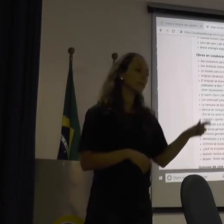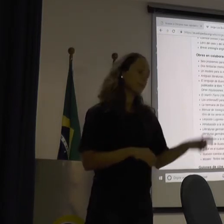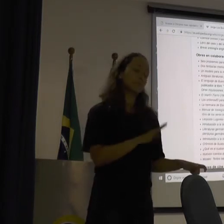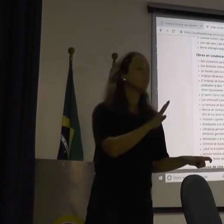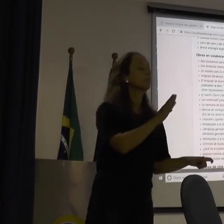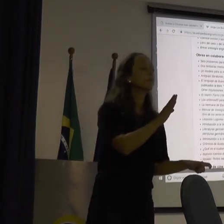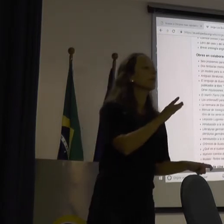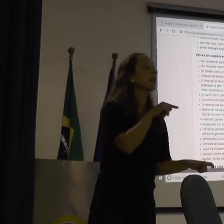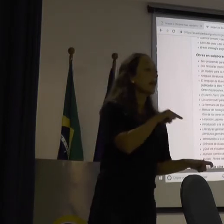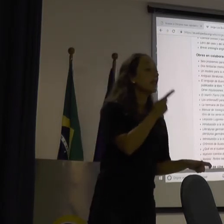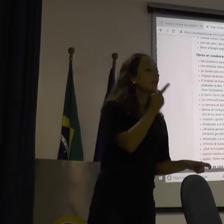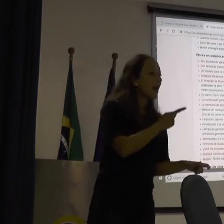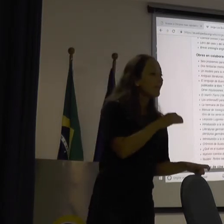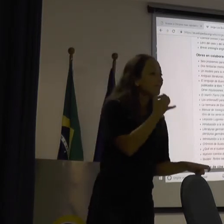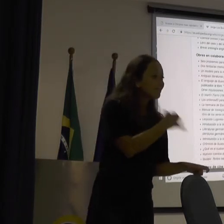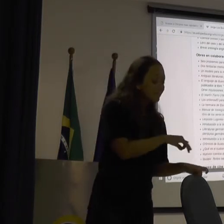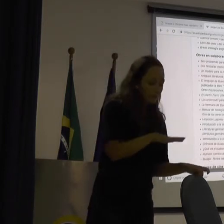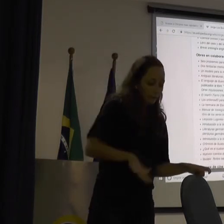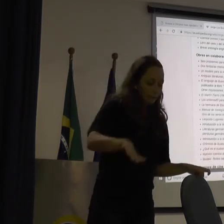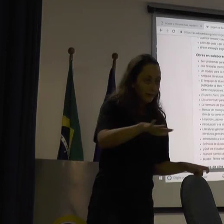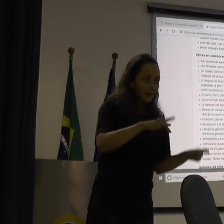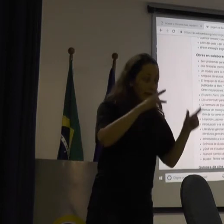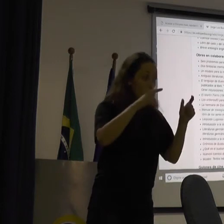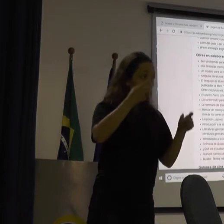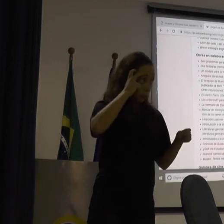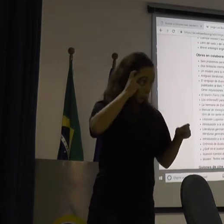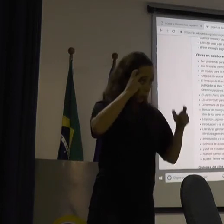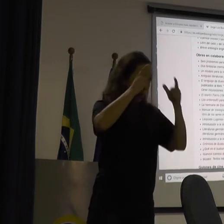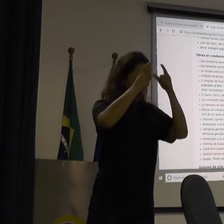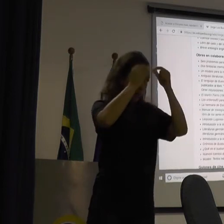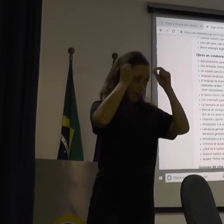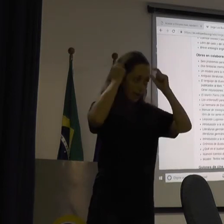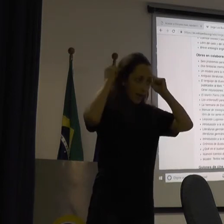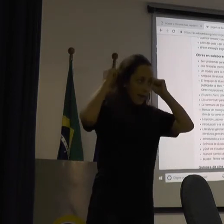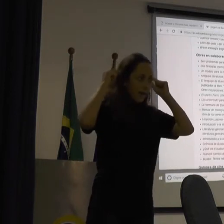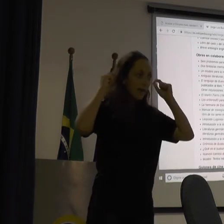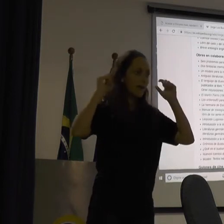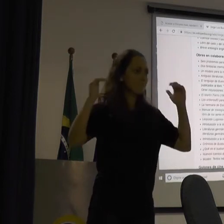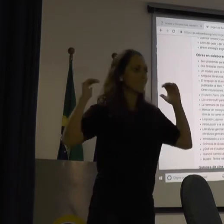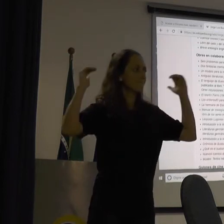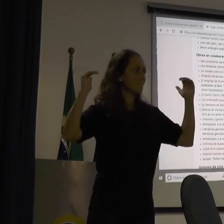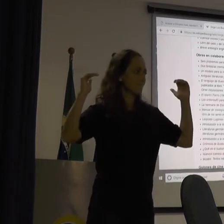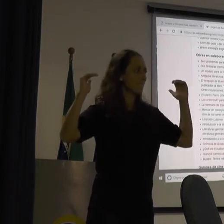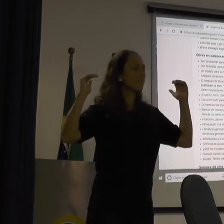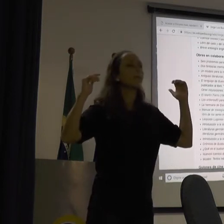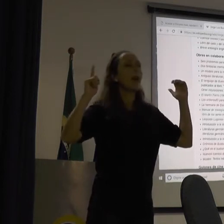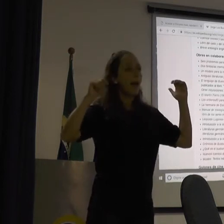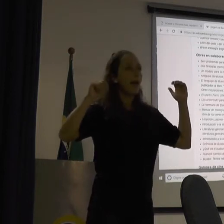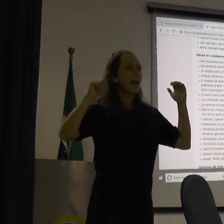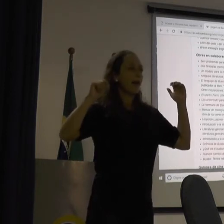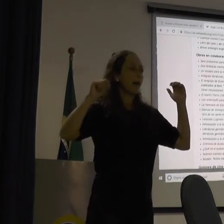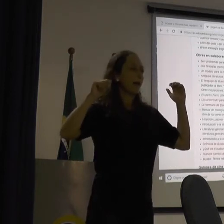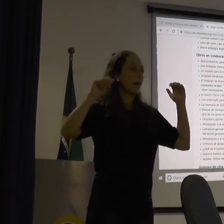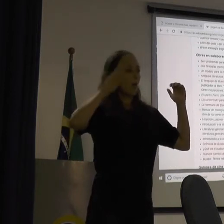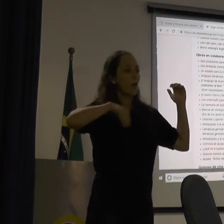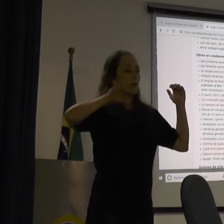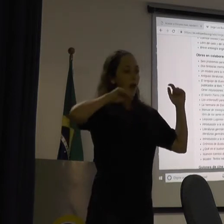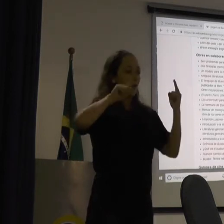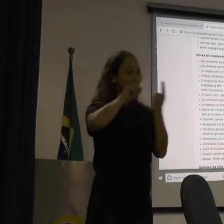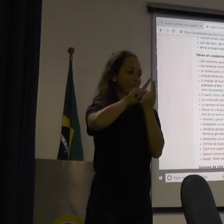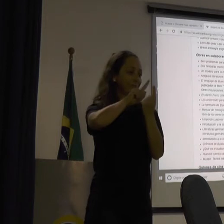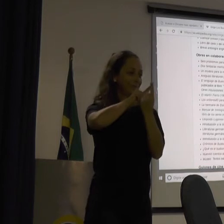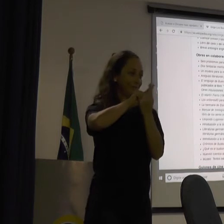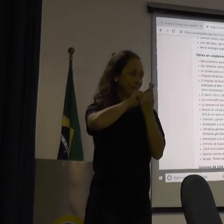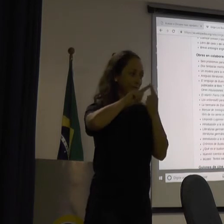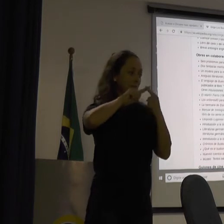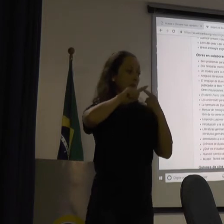para os gregos, a cultura grega clássica, a melhor, era oral. A cultura romana, que sempre